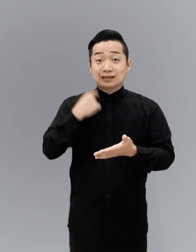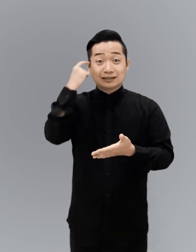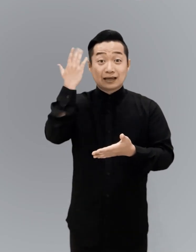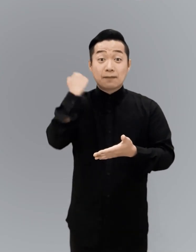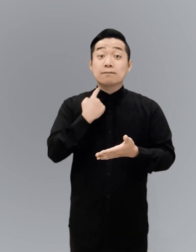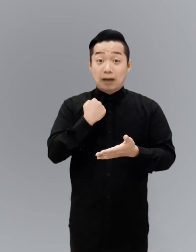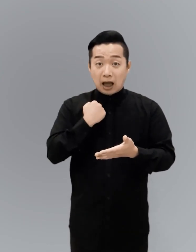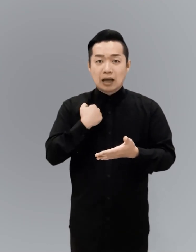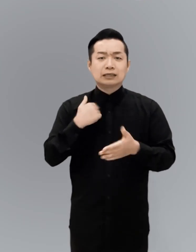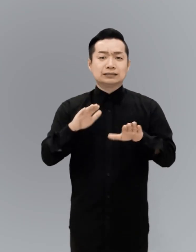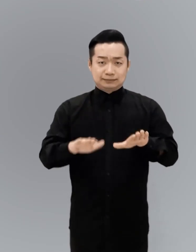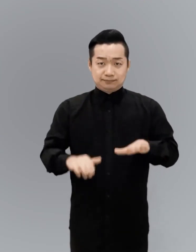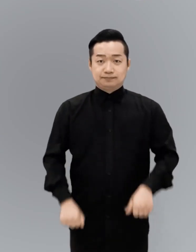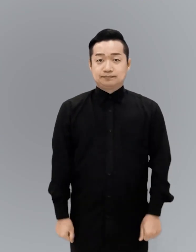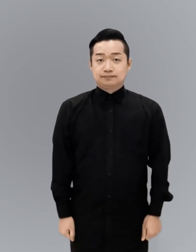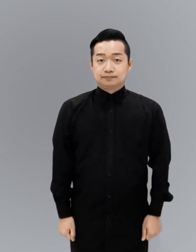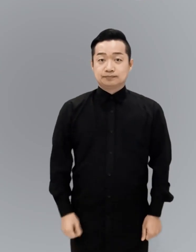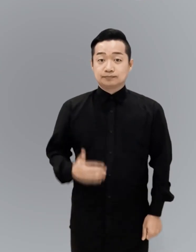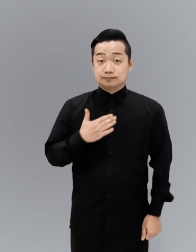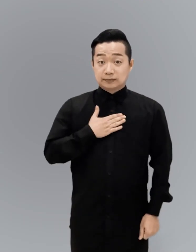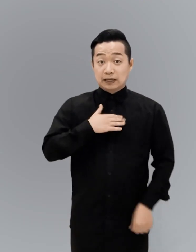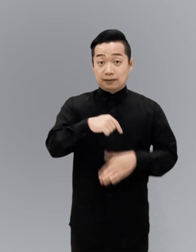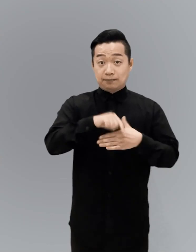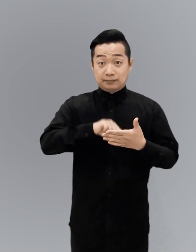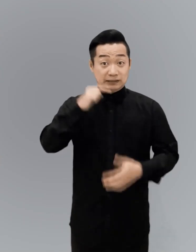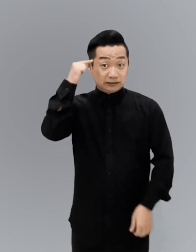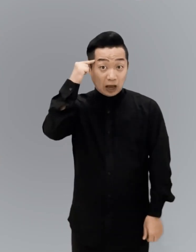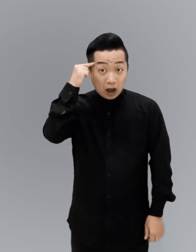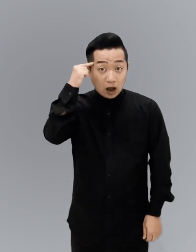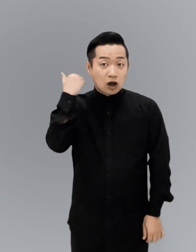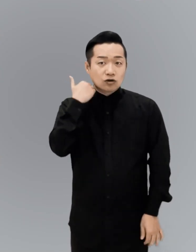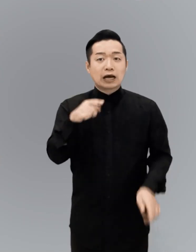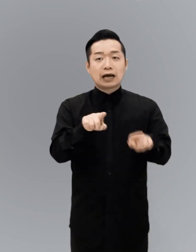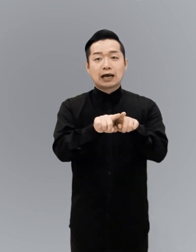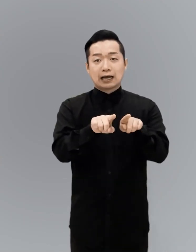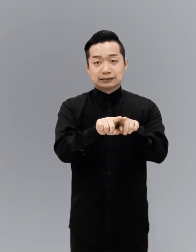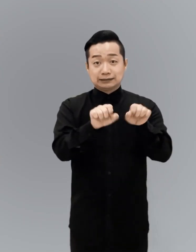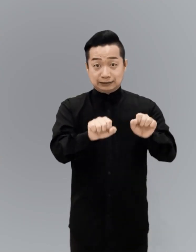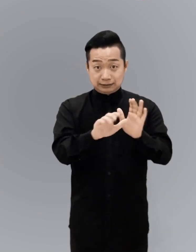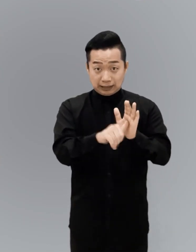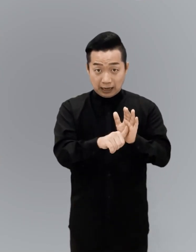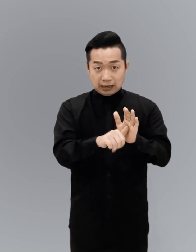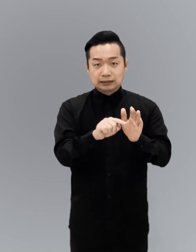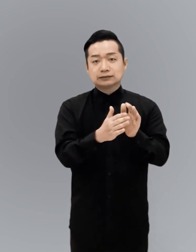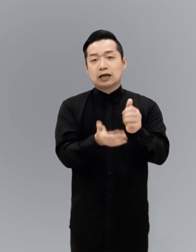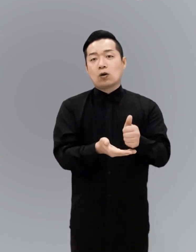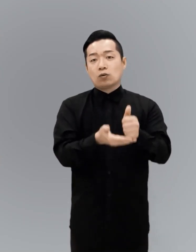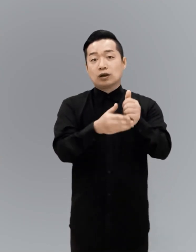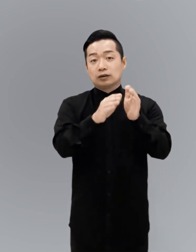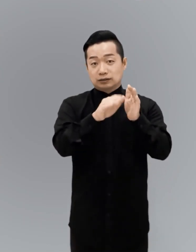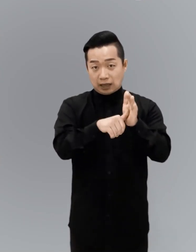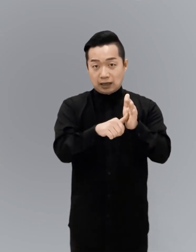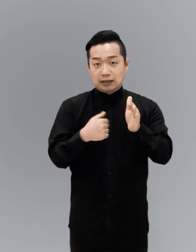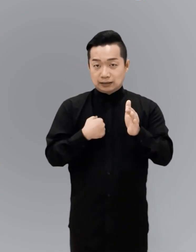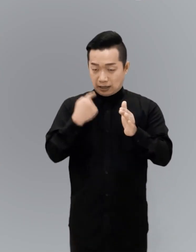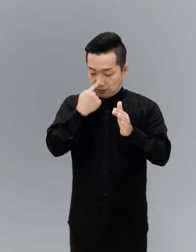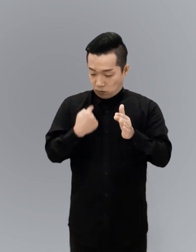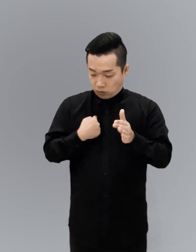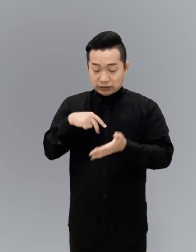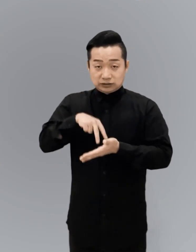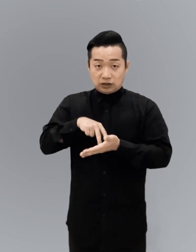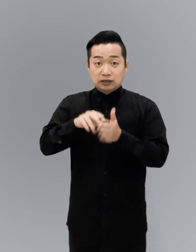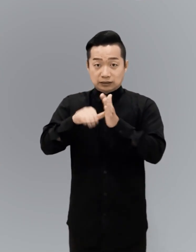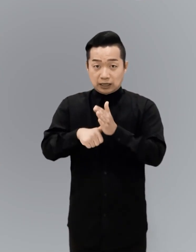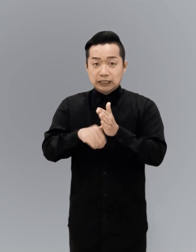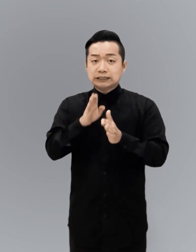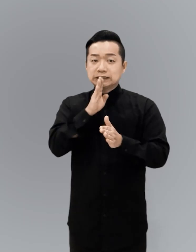때도 있는데, 지금은 저의 정신이 누군가랑 있을 때 그 사람을 존중하면서 제